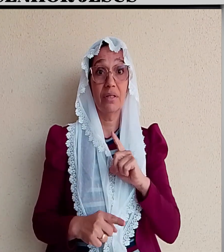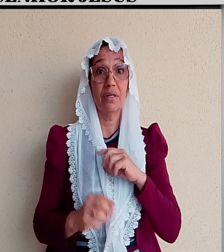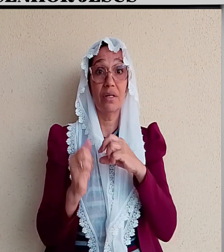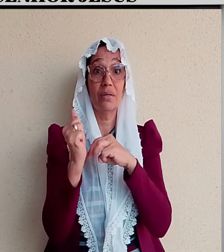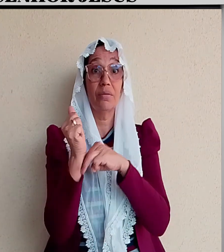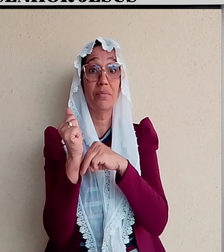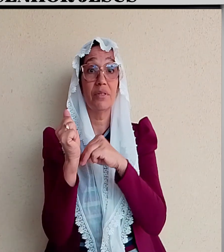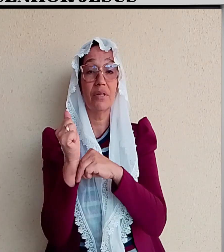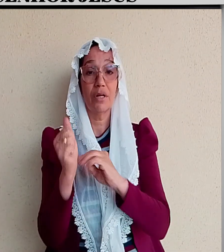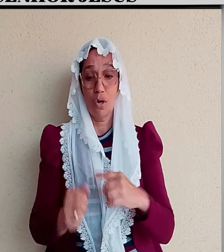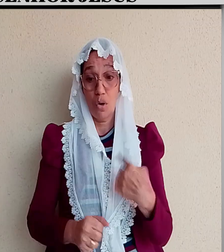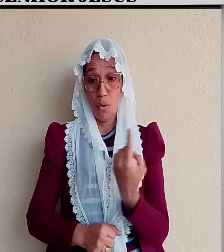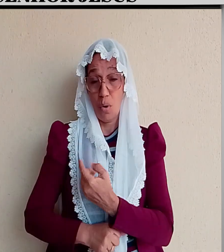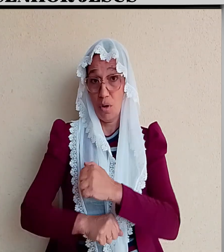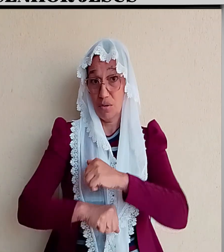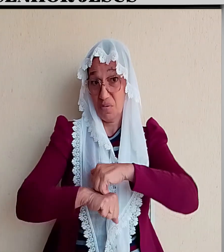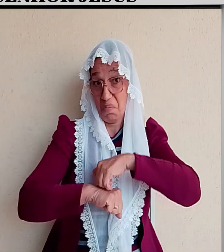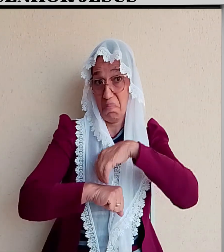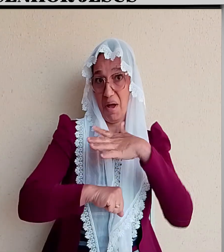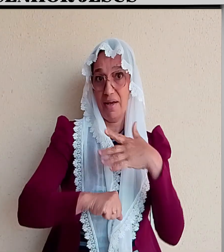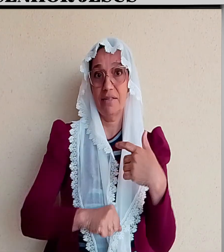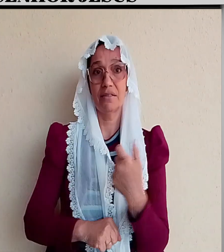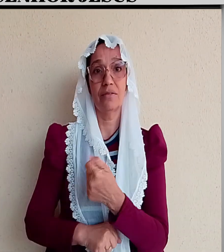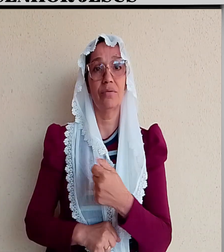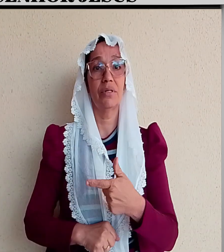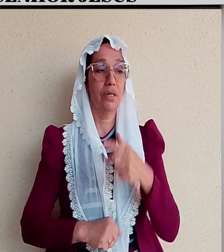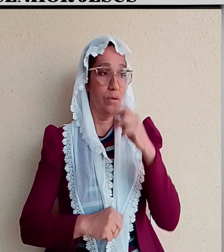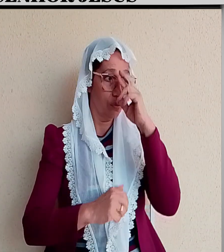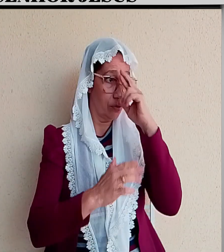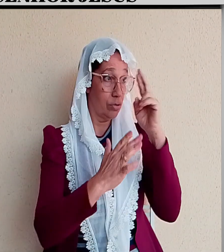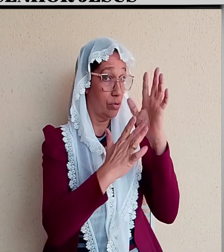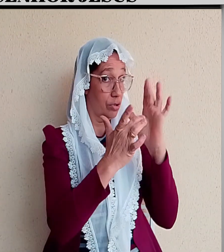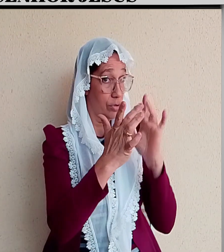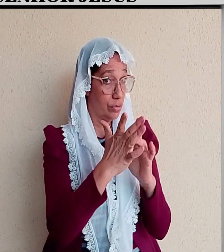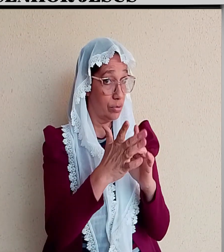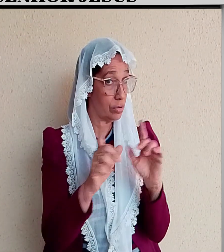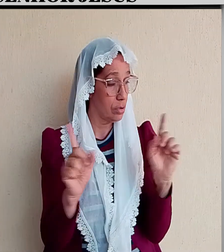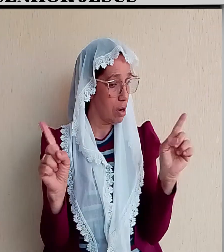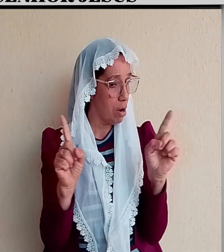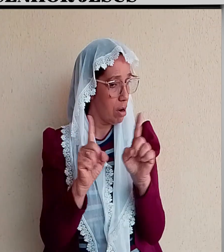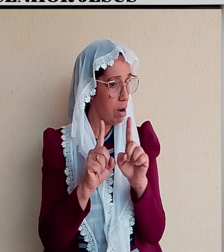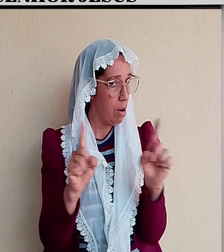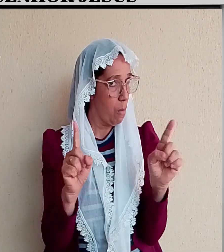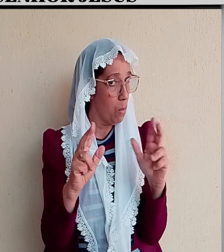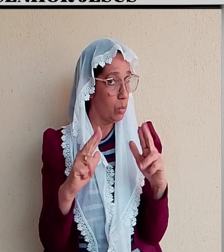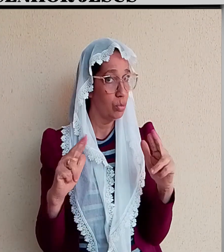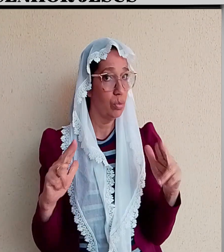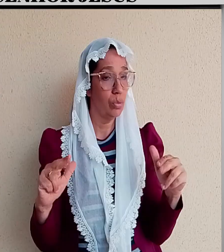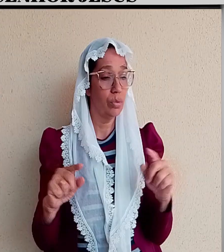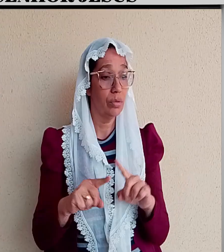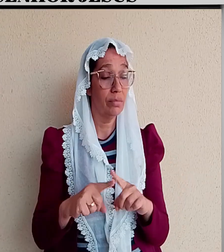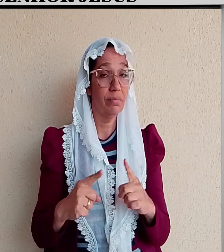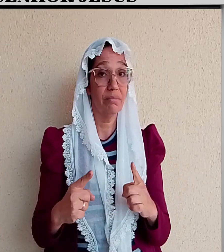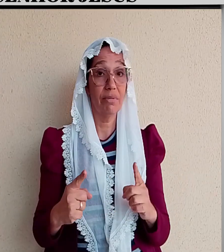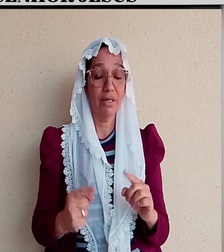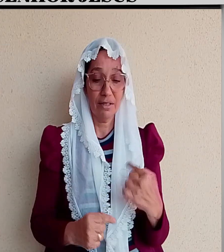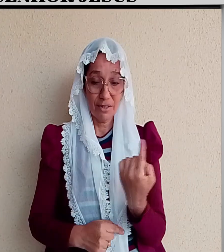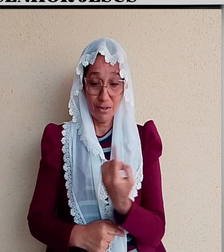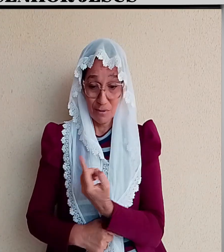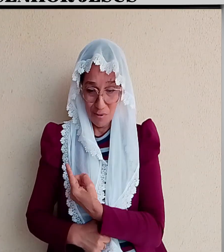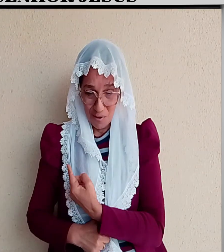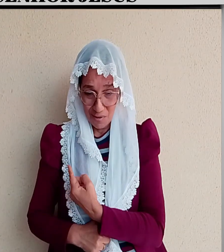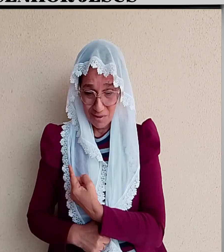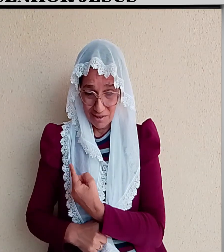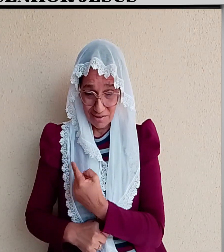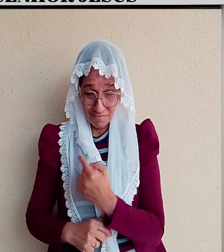que o Senhor Jesus. Aleluia. Mas seremos como o Senhor. Glória a Jesus. Seremos como o pai de família.